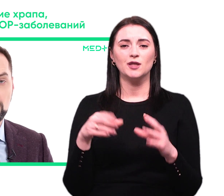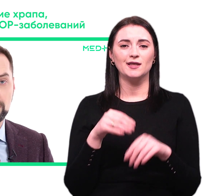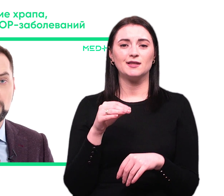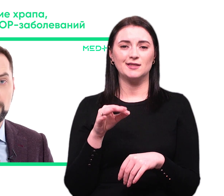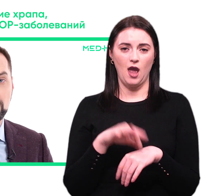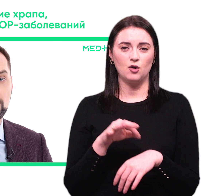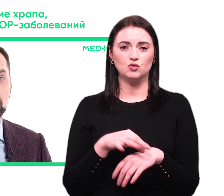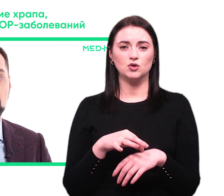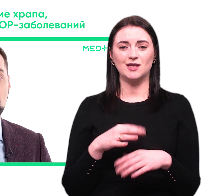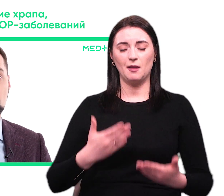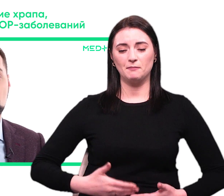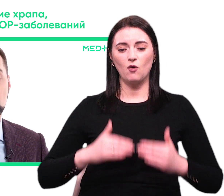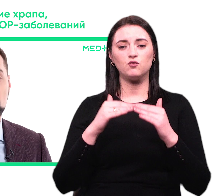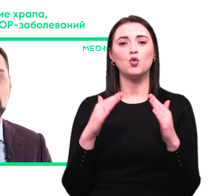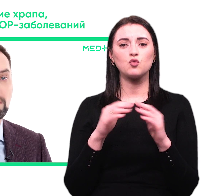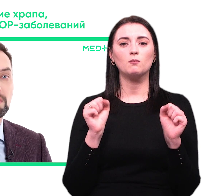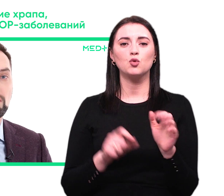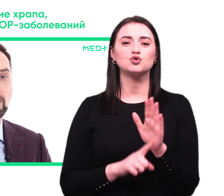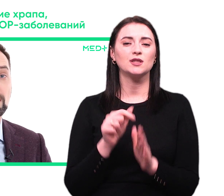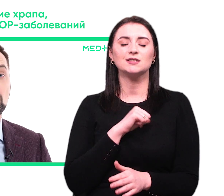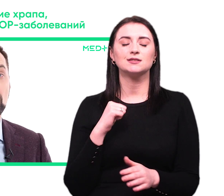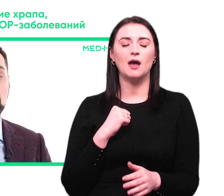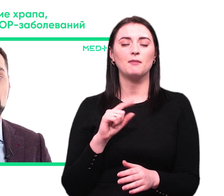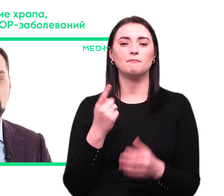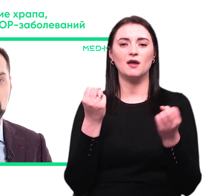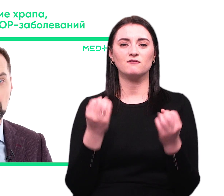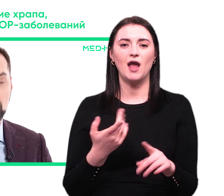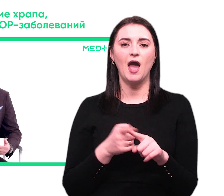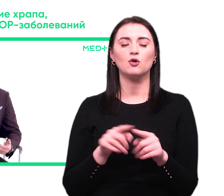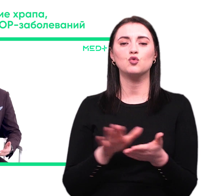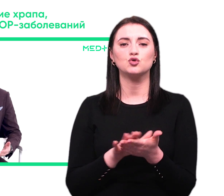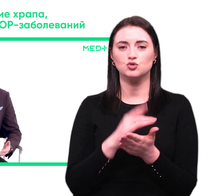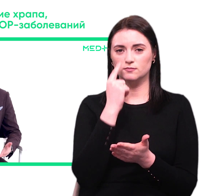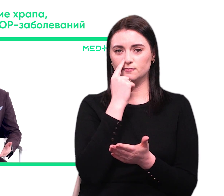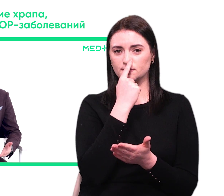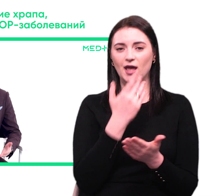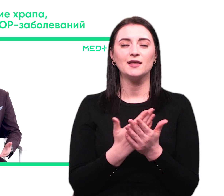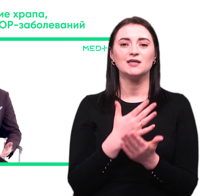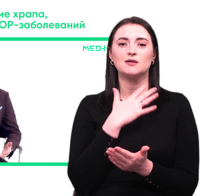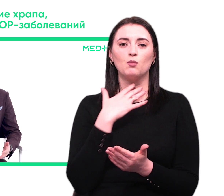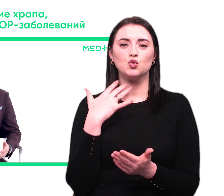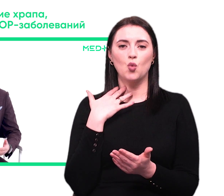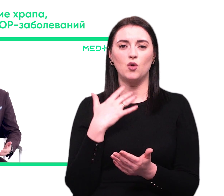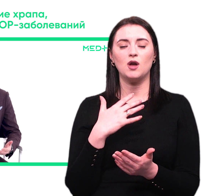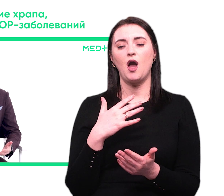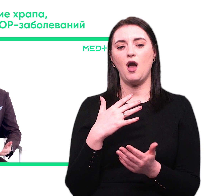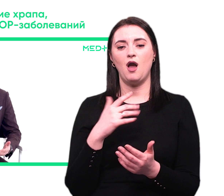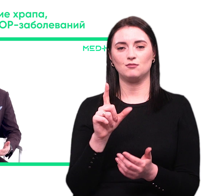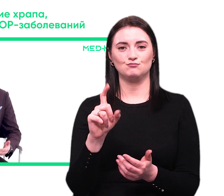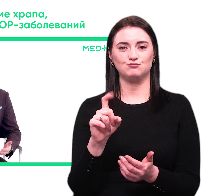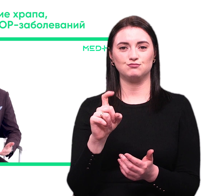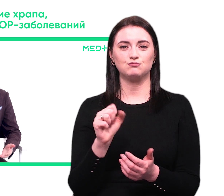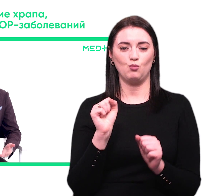бытовом уже уровне дома вы можете начать с самого первого, самого простого – это туалет полости носа. Есть масса изотонических растворов, с помощью которых вы